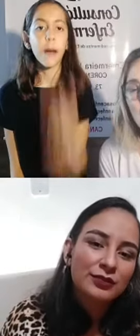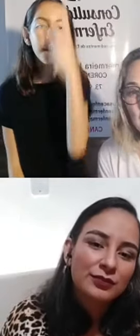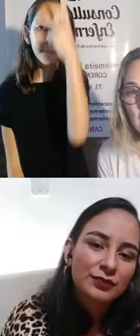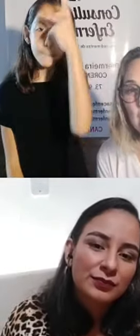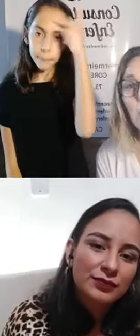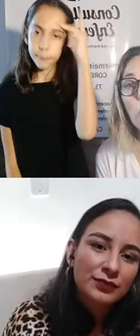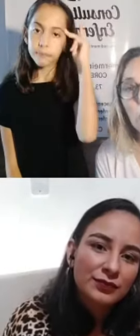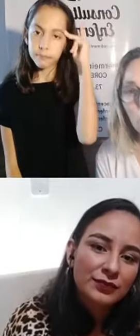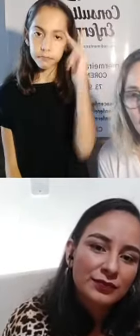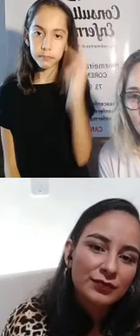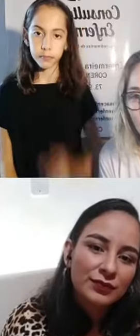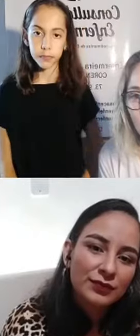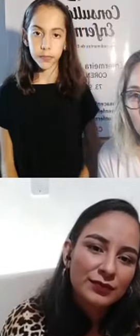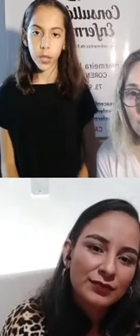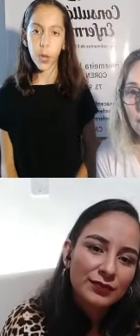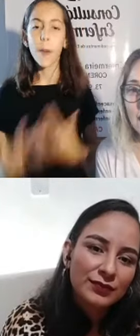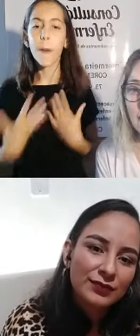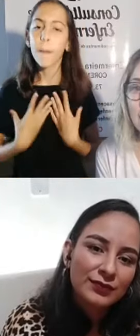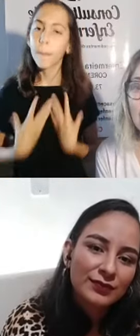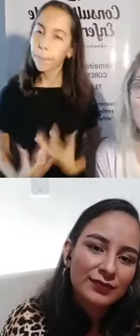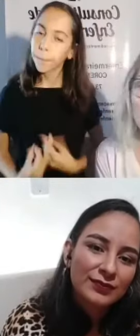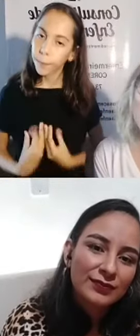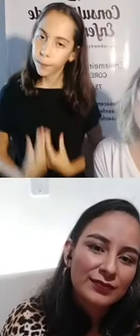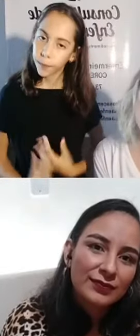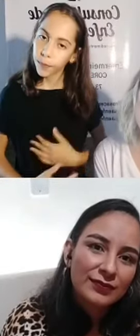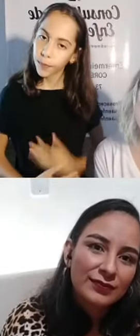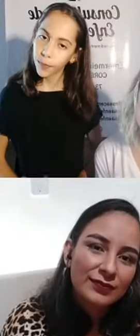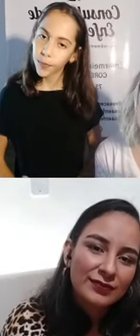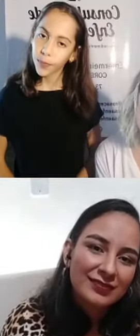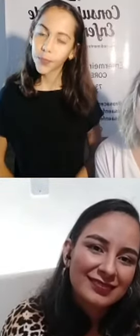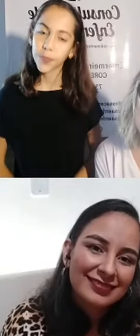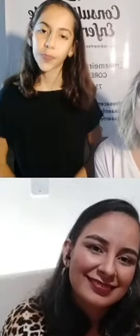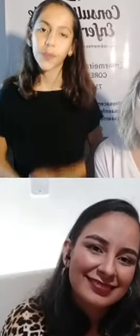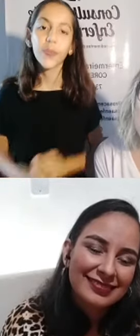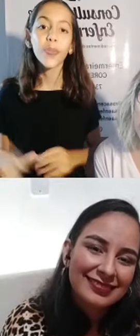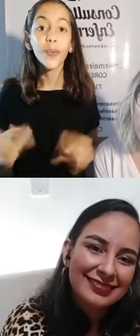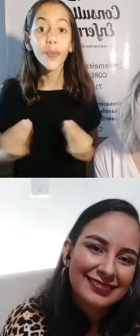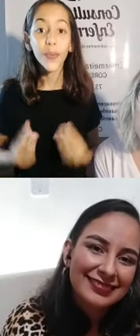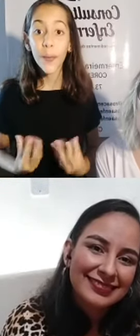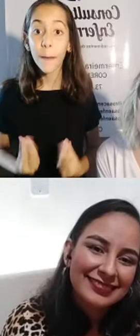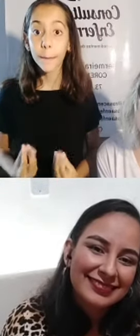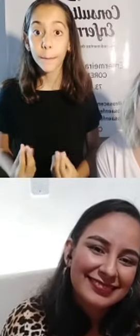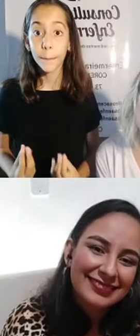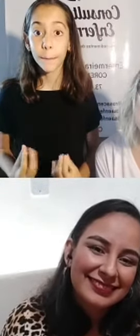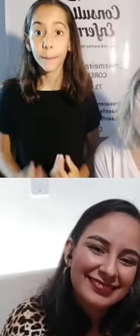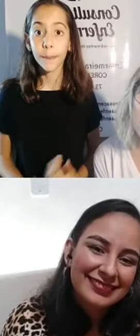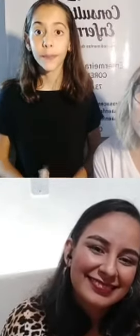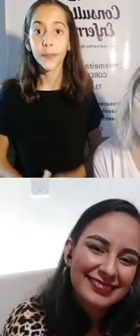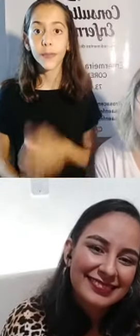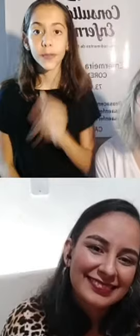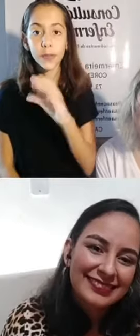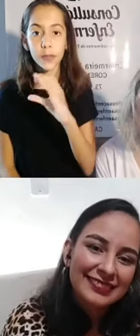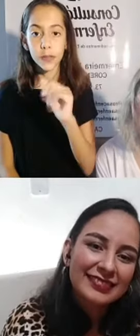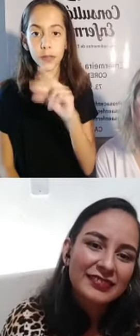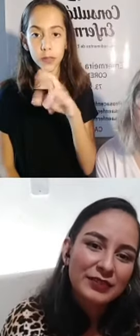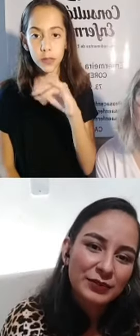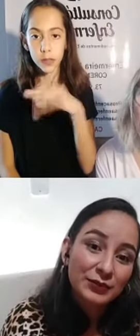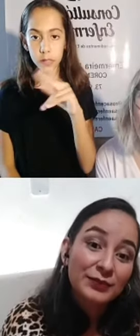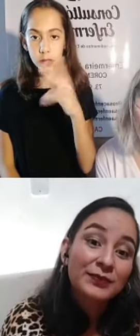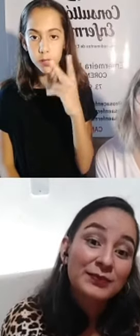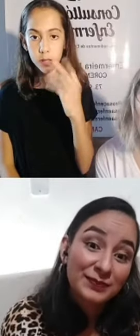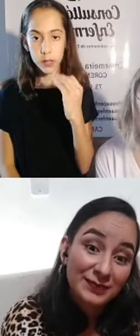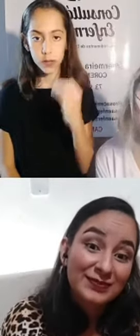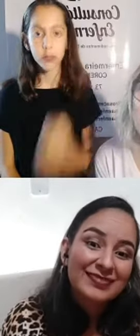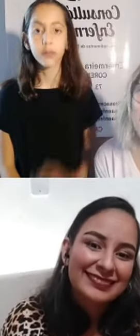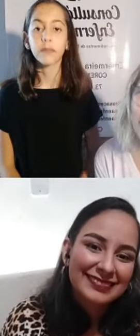muita referência, tenho muito carinho. Nada mais, nada menos de ter você também como uma filha que segue os caminhos de sua mãe,